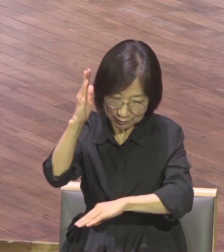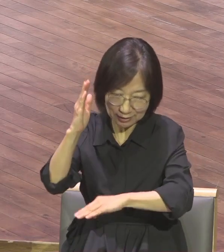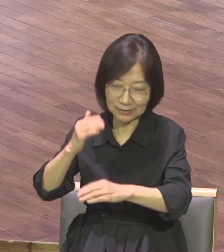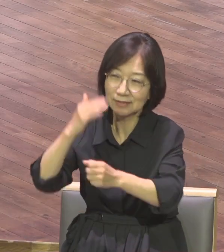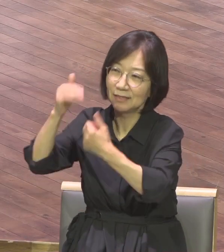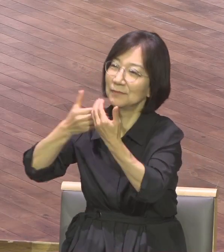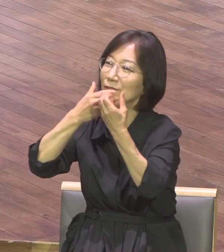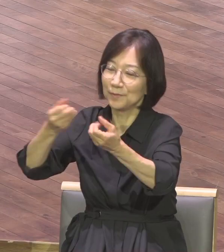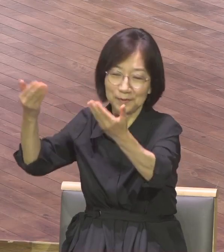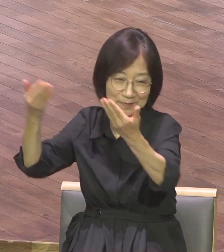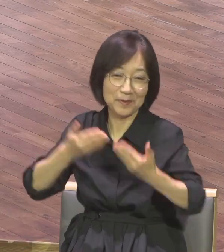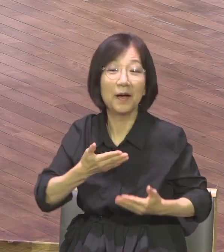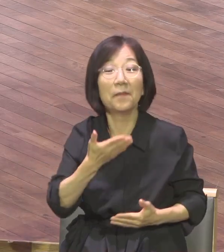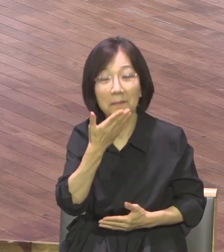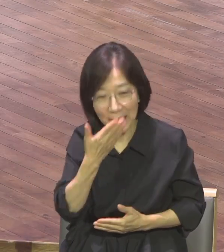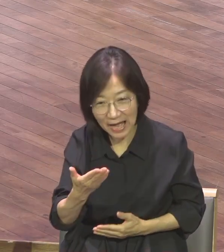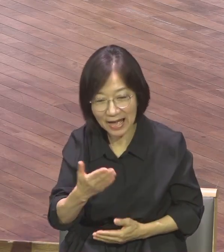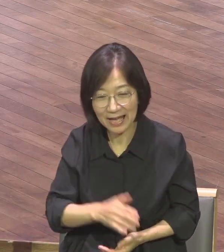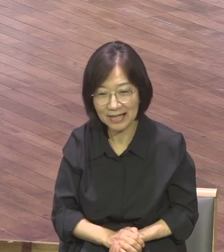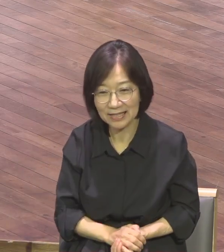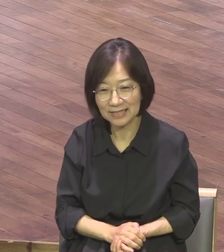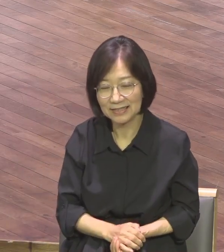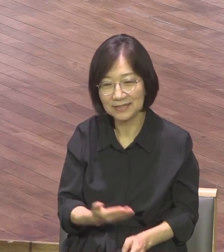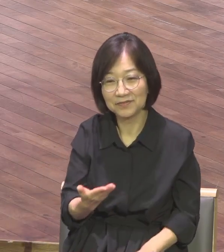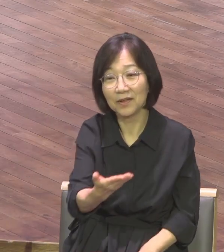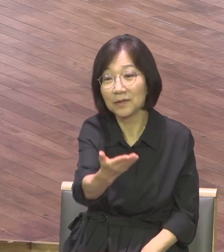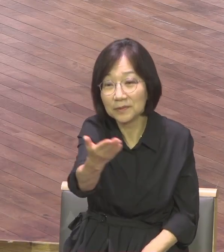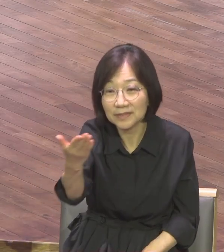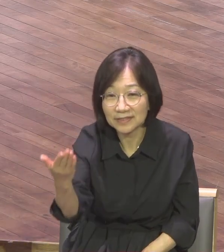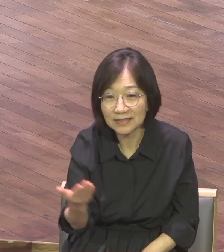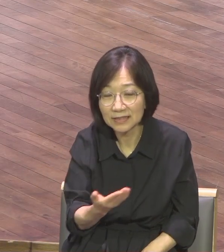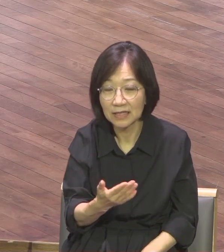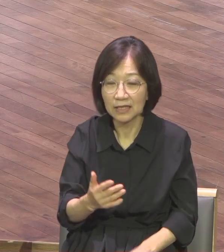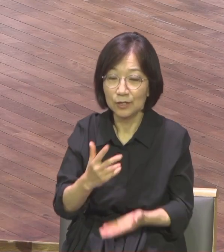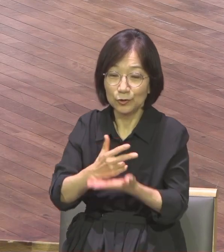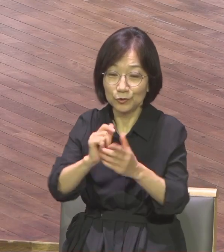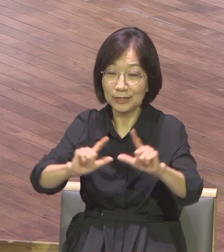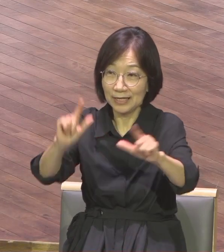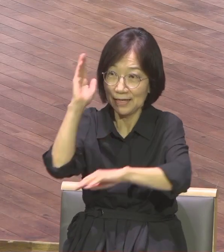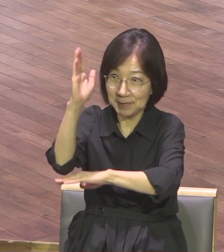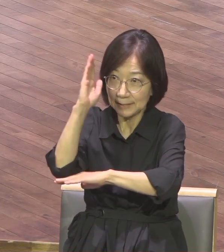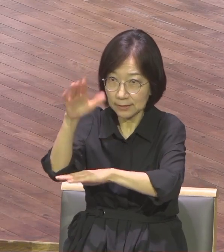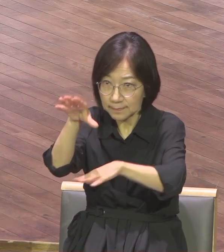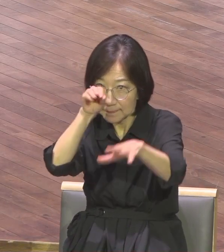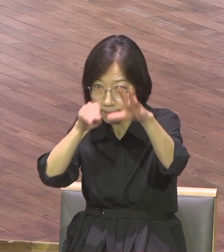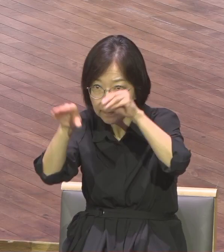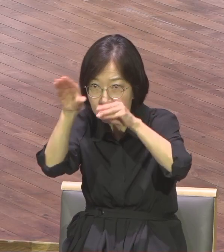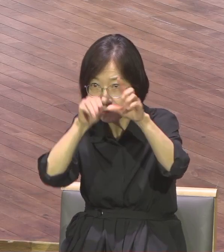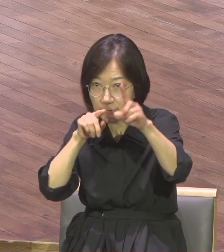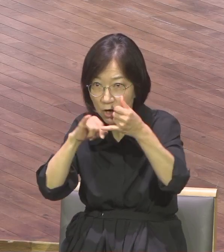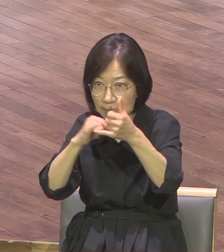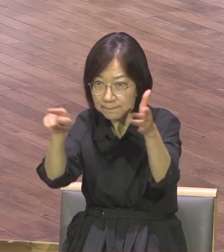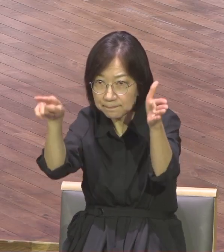만드는 삶을 살게 된다. 영계 모든 성도들 강단에 선포되는 말씀을 붙잡고 무시로 기도하고